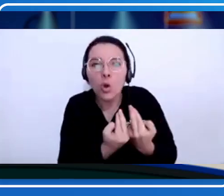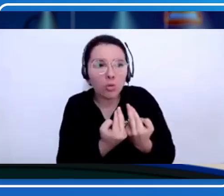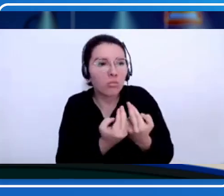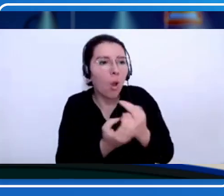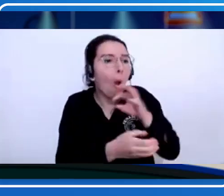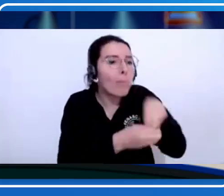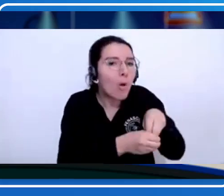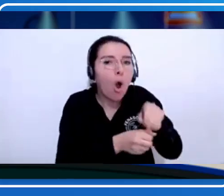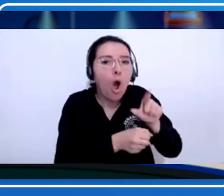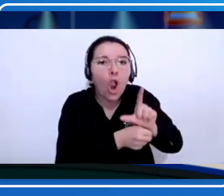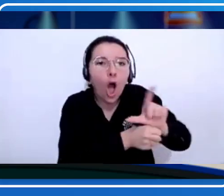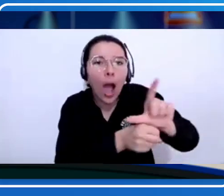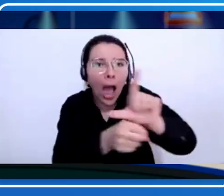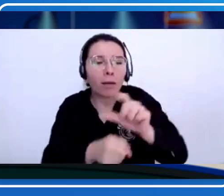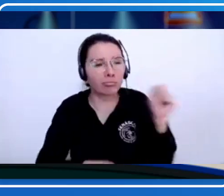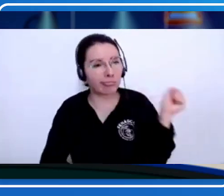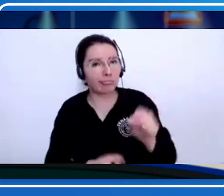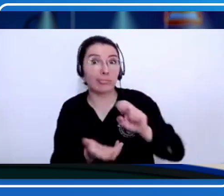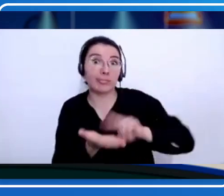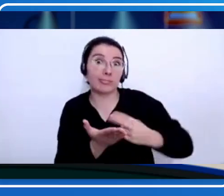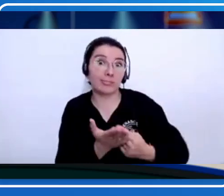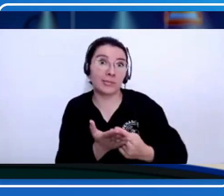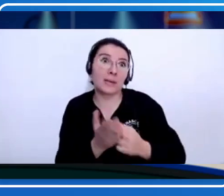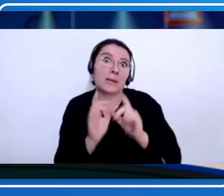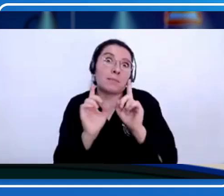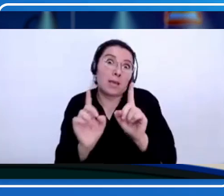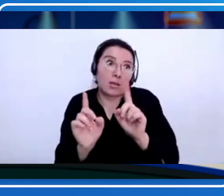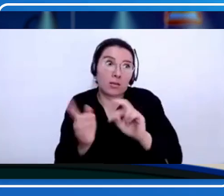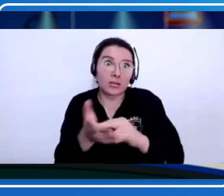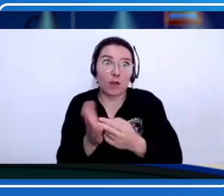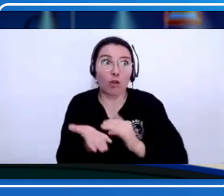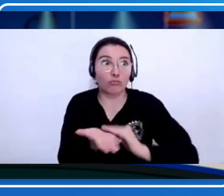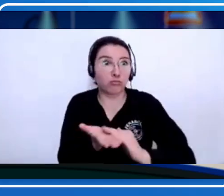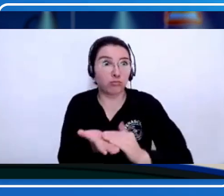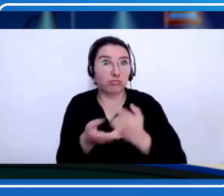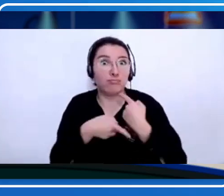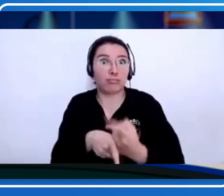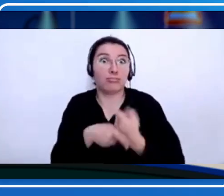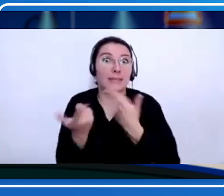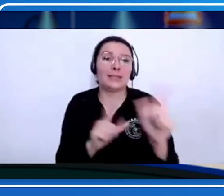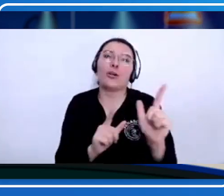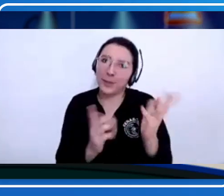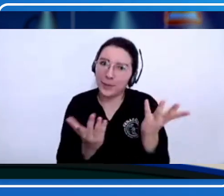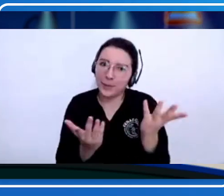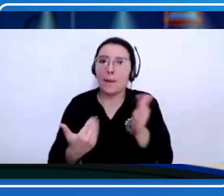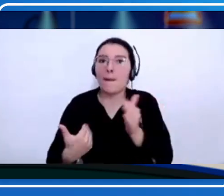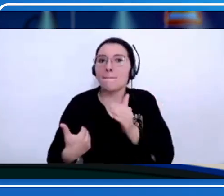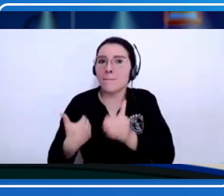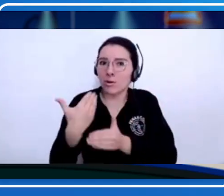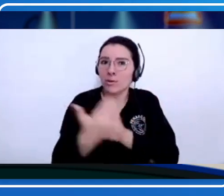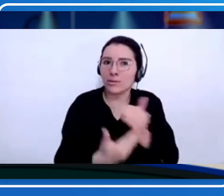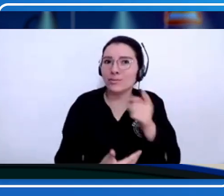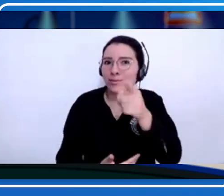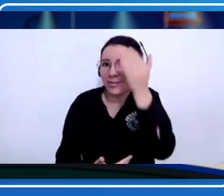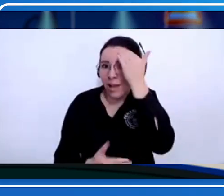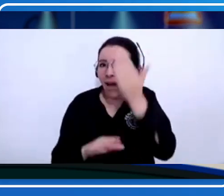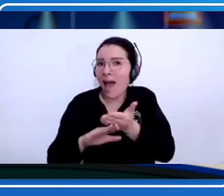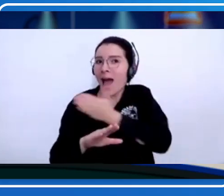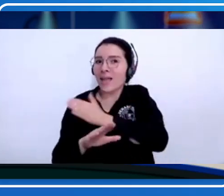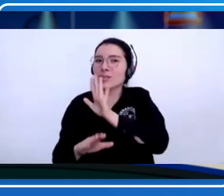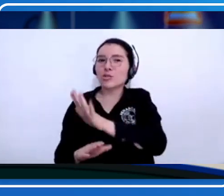Ahora, eso tiene pues un proceso. Recordemos que nos encontrábamos en vigencia de la ley de garantías, pues